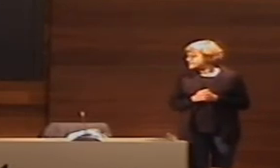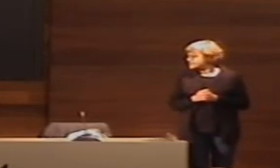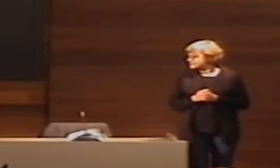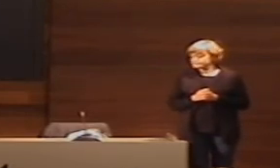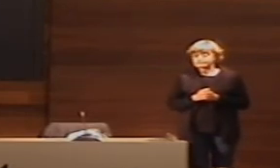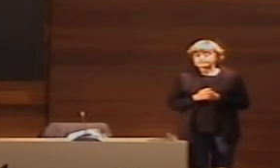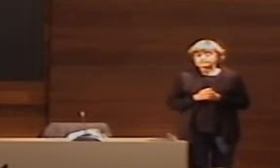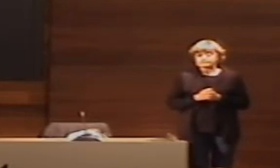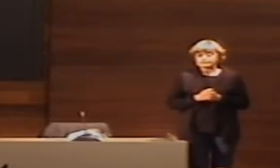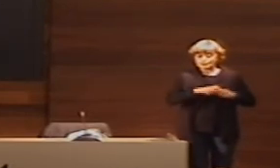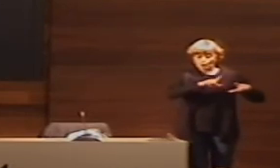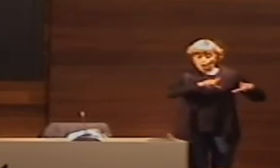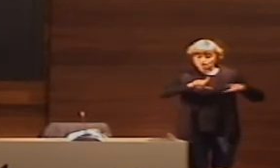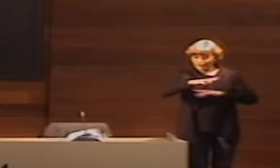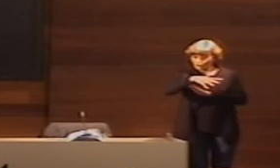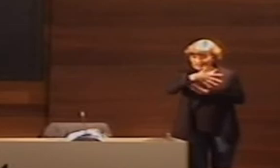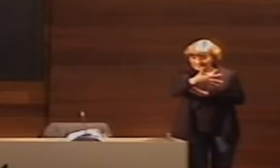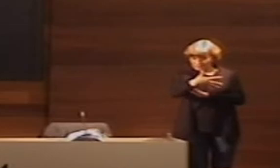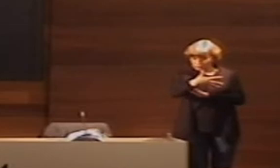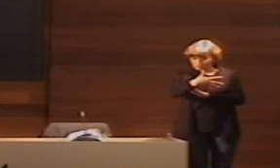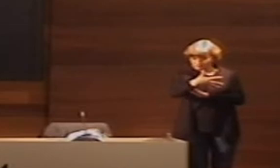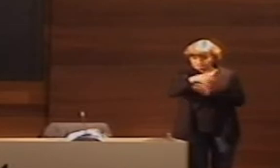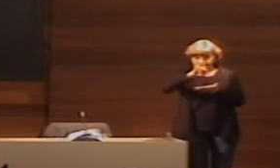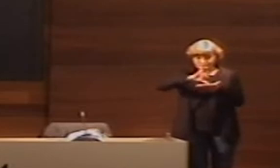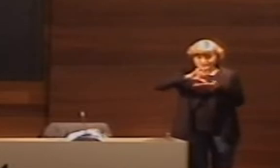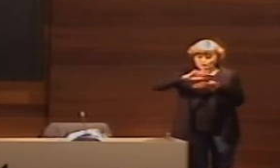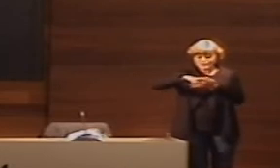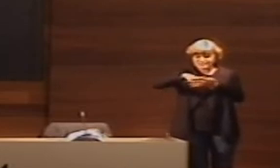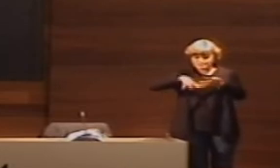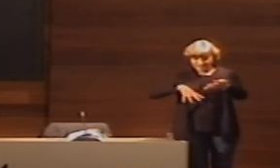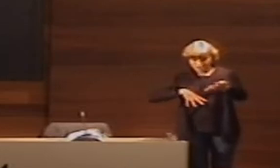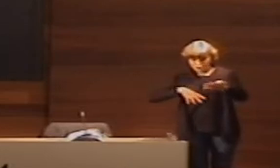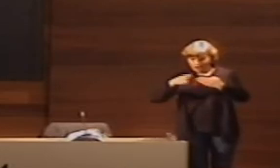el quinto contenedor es el sistema mayoritario en Cataluña, ¿vale? En Cataluña,